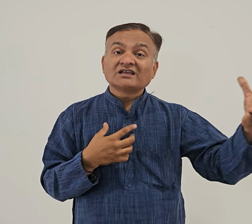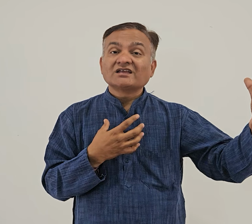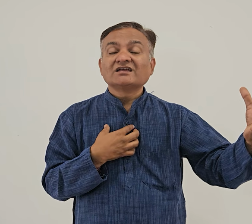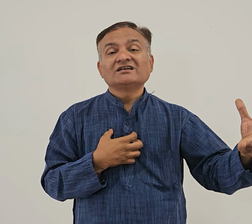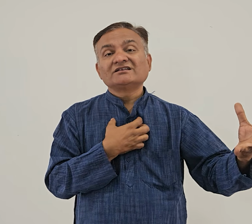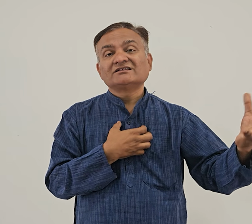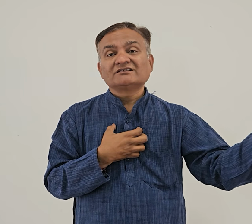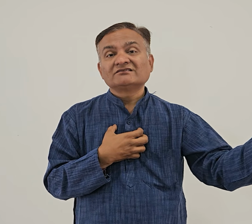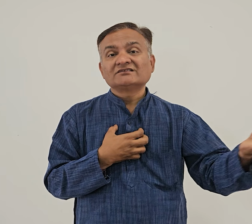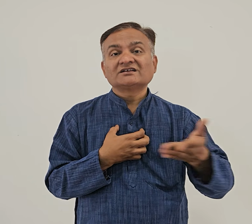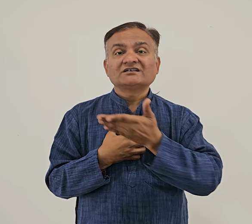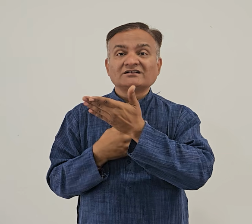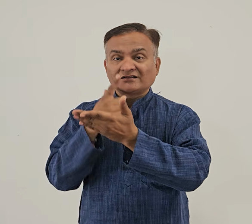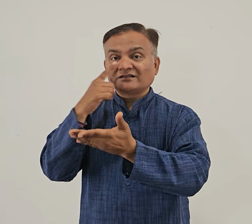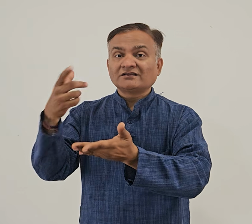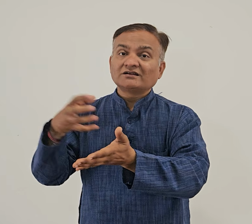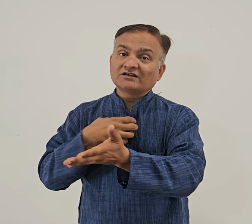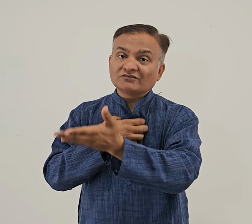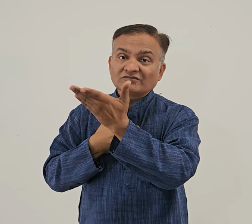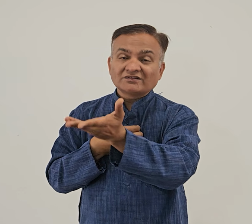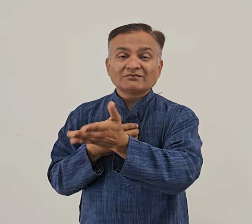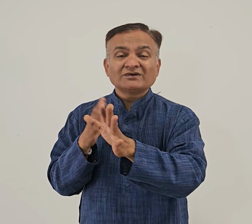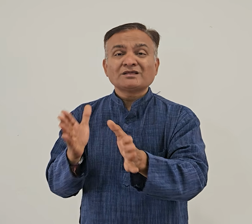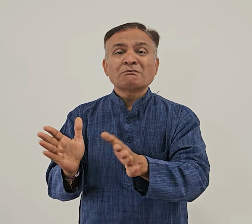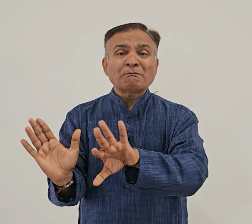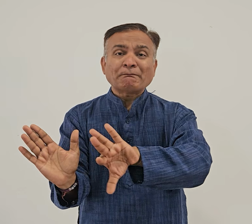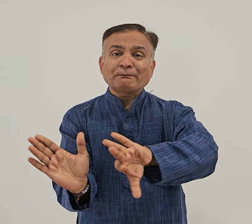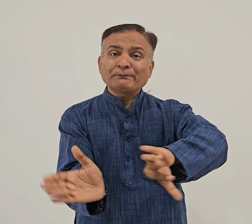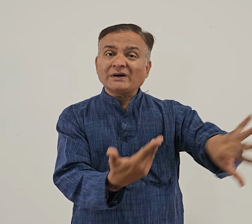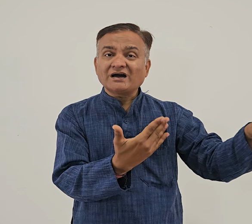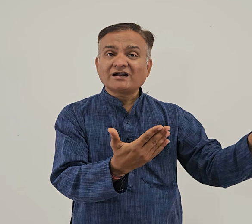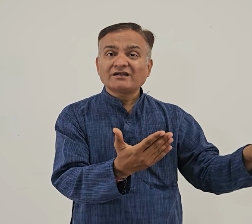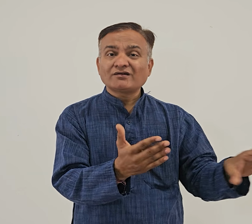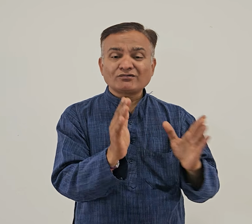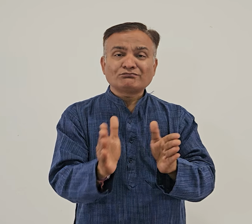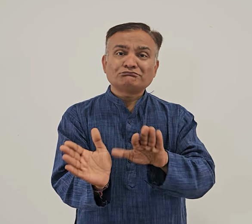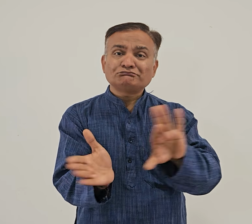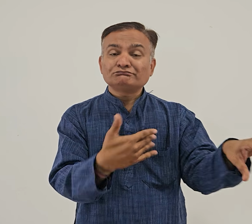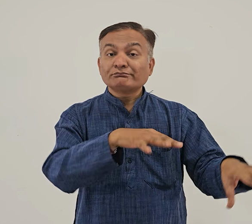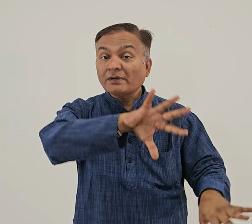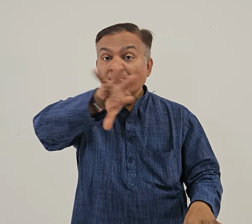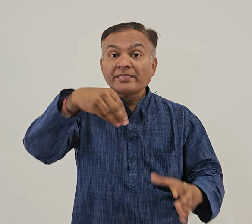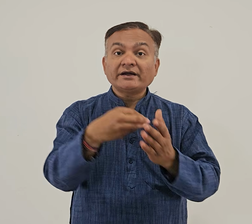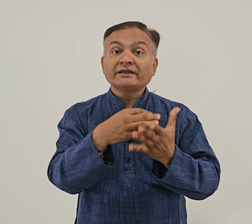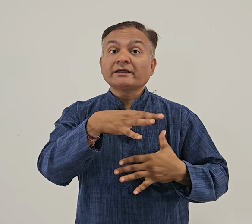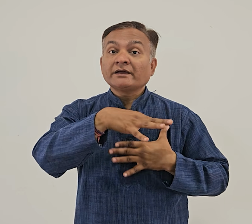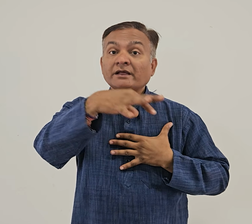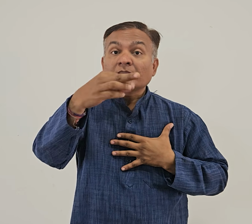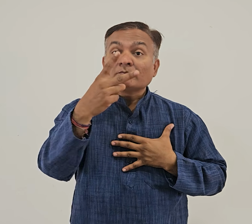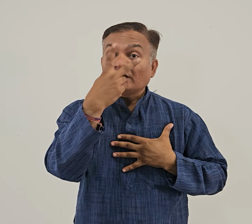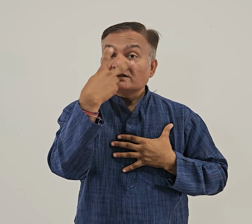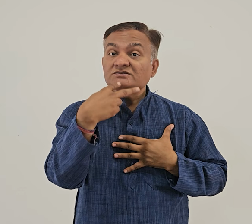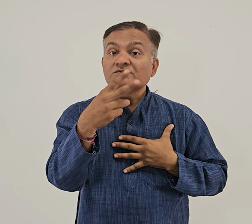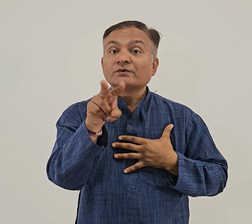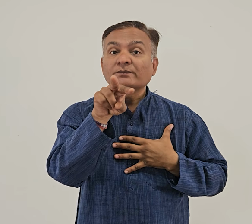માટે આમાંથી બહાર નીકળો અને બધાને આત્મા સ્વરૂપે જુઓ અને એમની સેવા કરવી છે એવું નક્કી